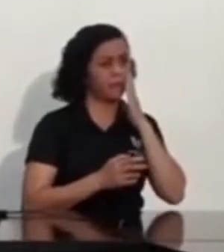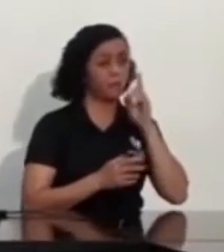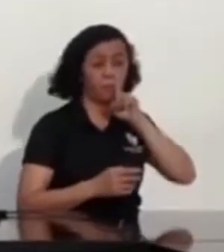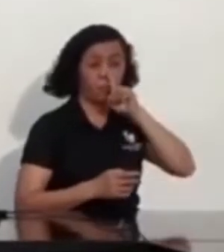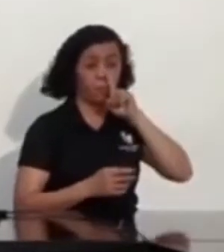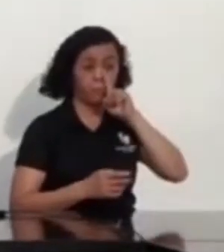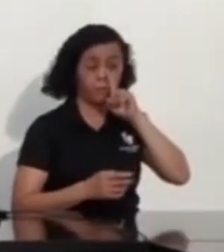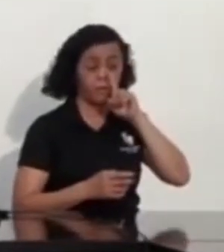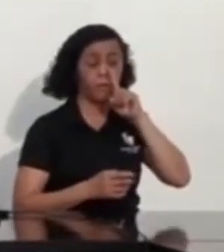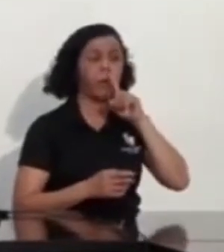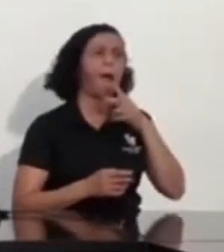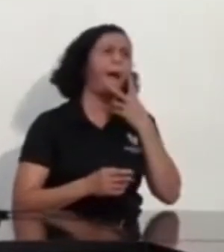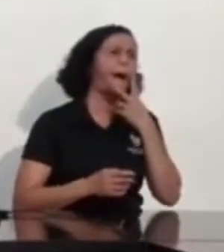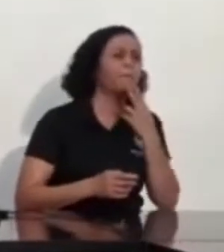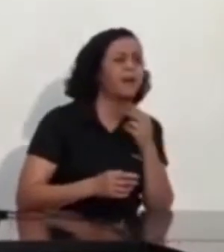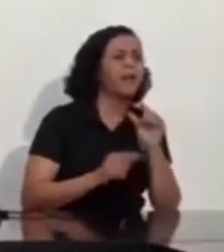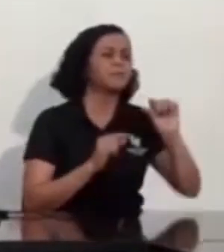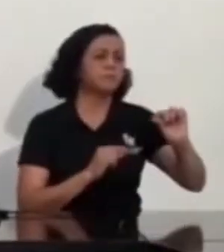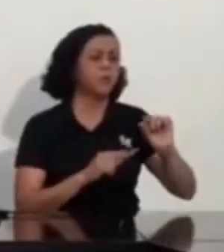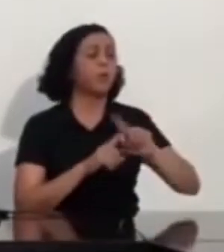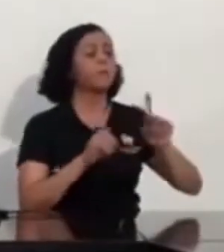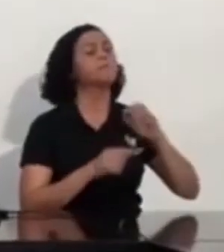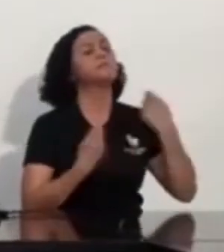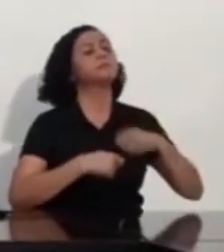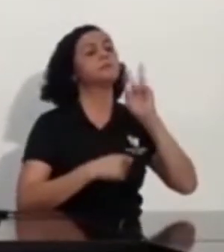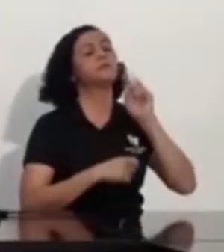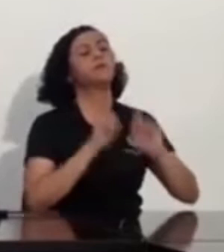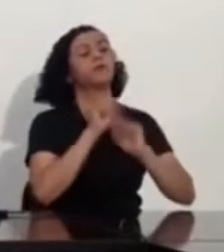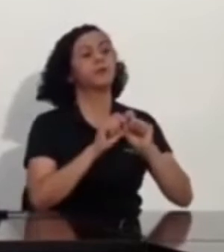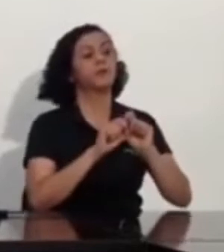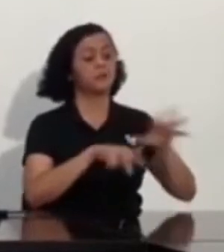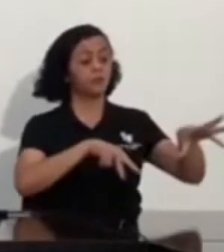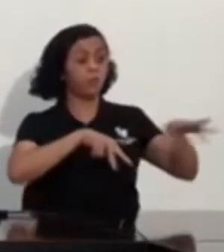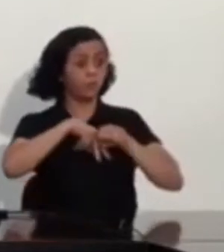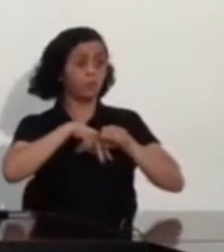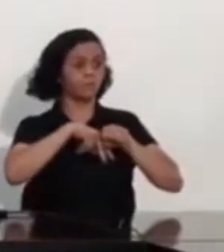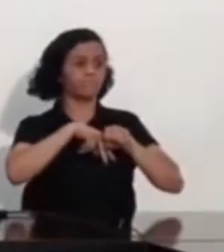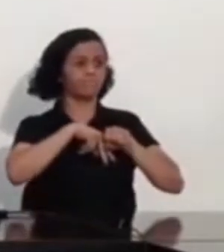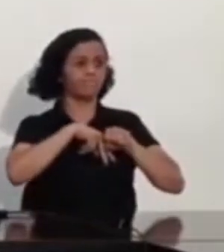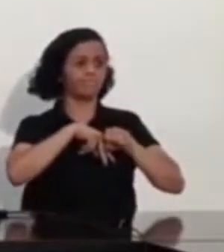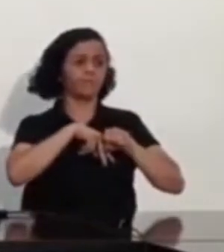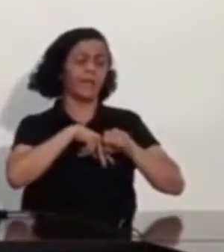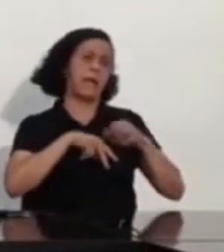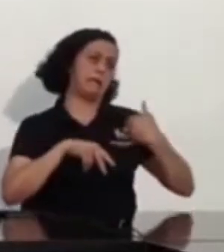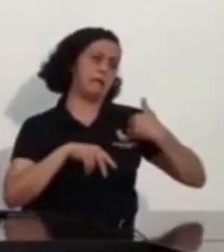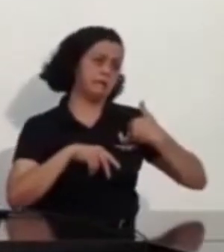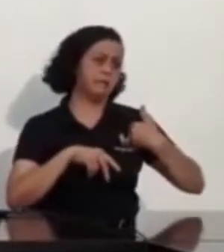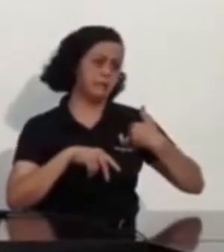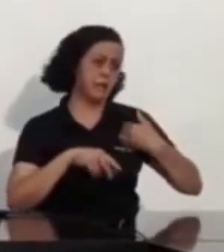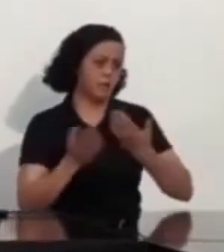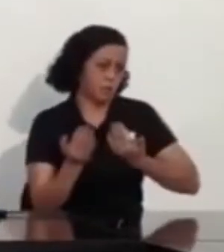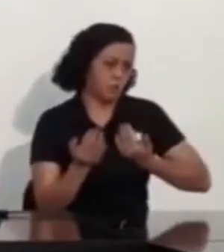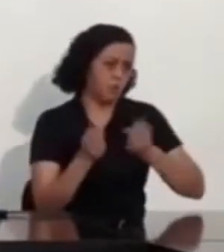menor. Mas lembre-se sempre que quando você se contamina, mesmo que você tenha um